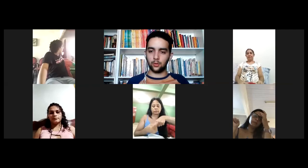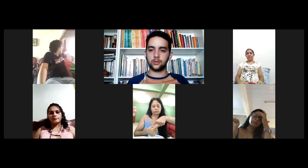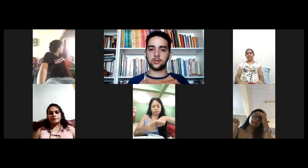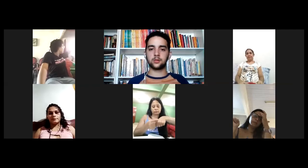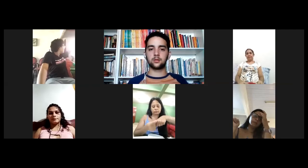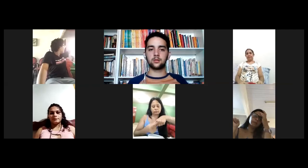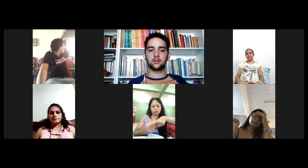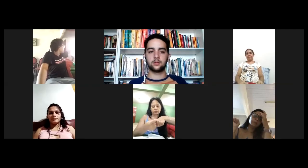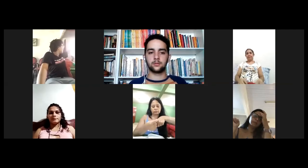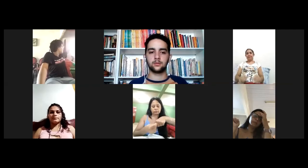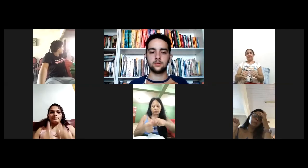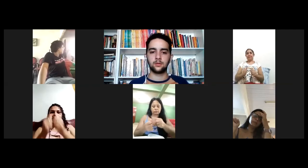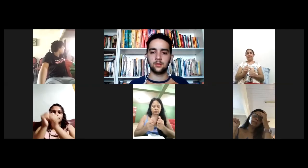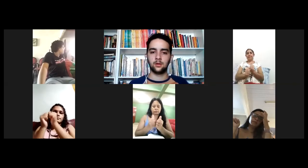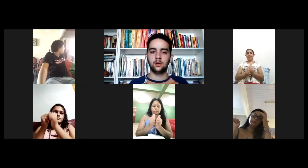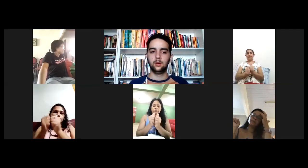Arroz.